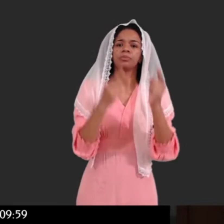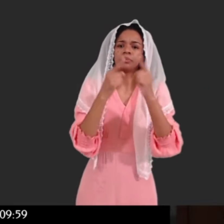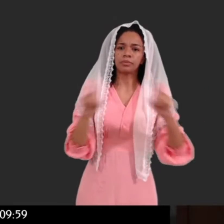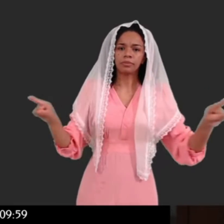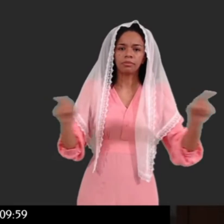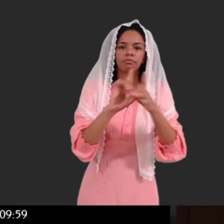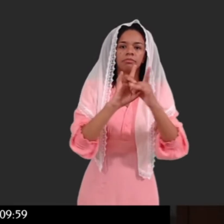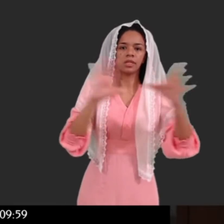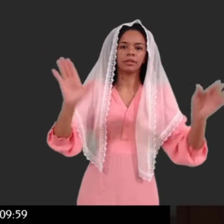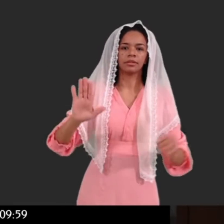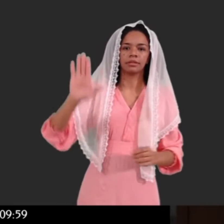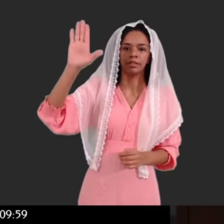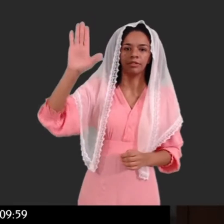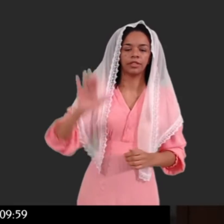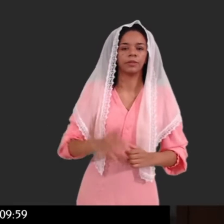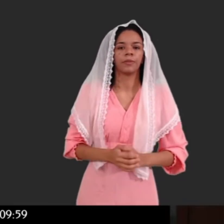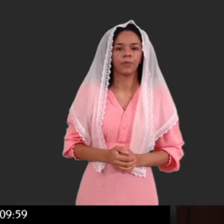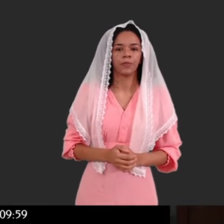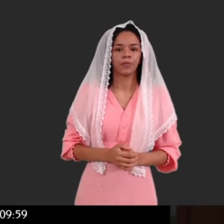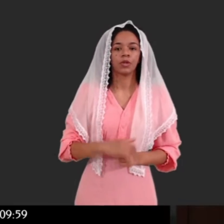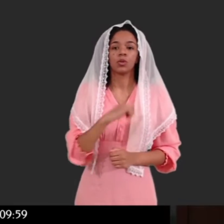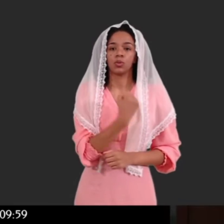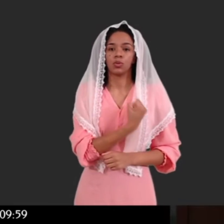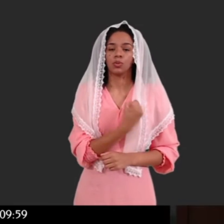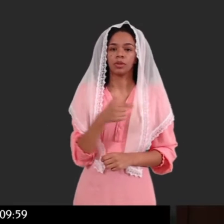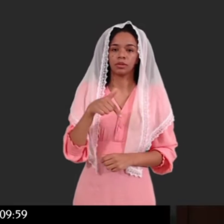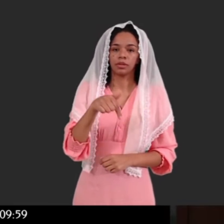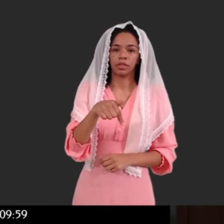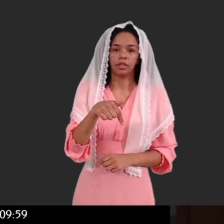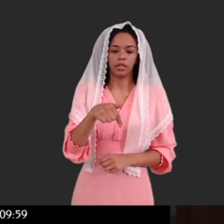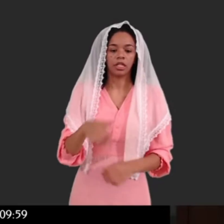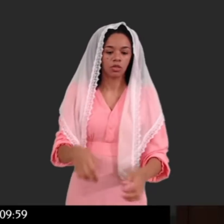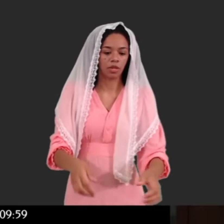cântico pode pedir. Hino 7.